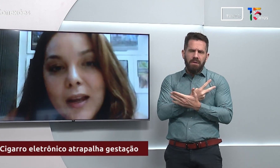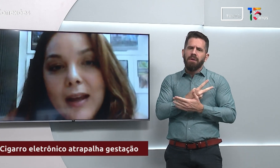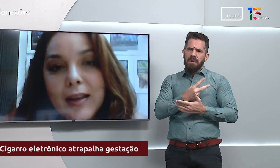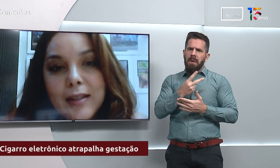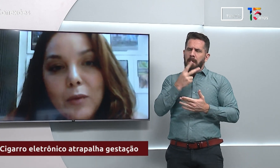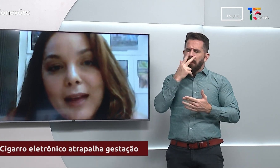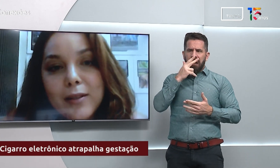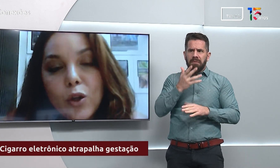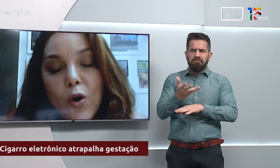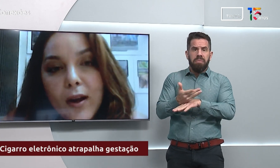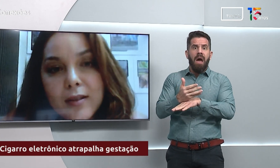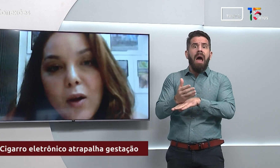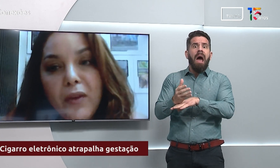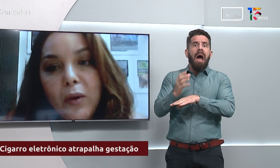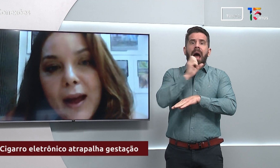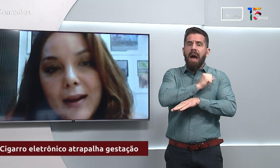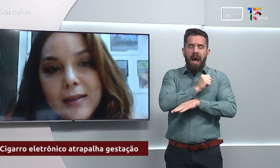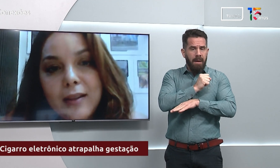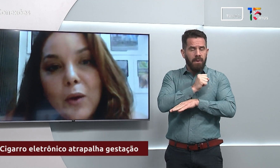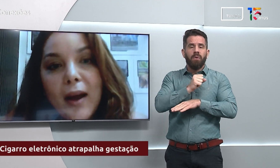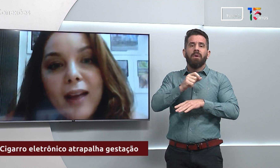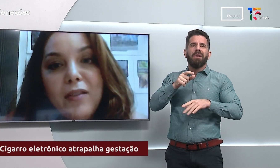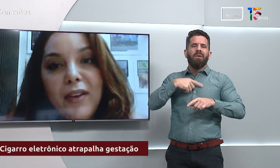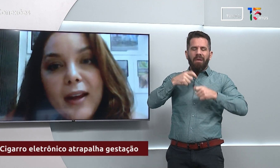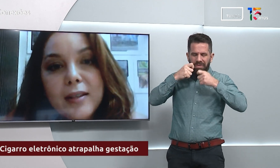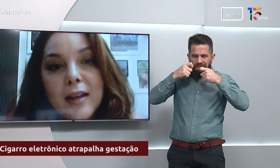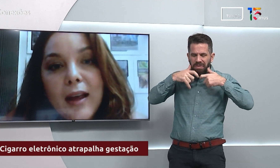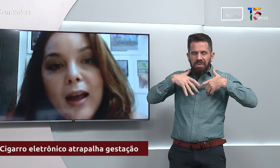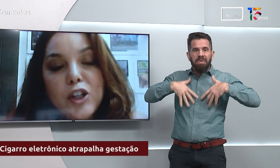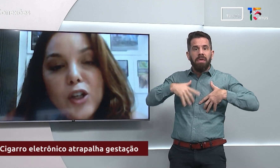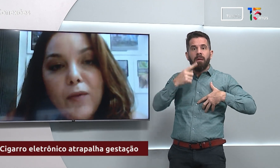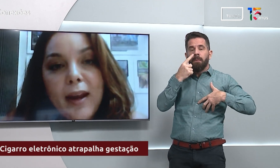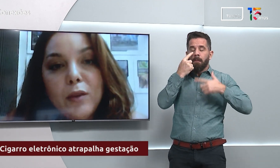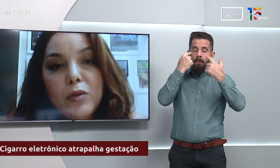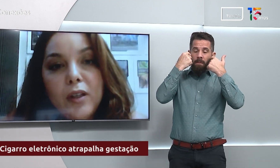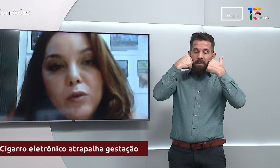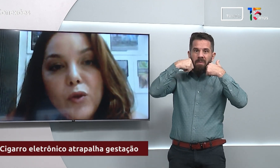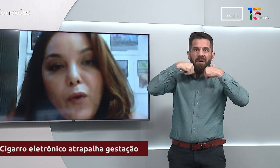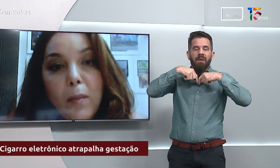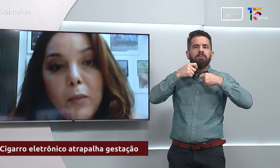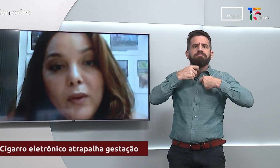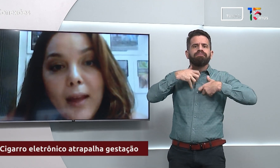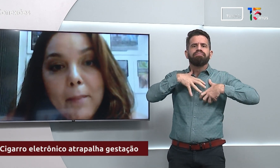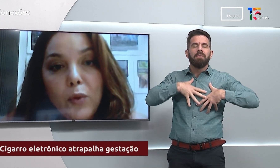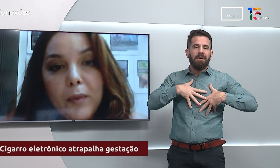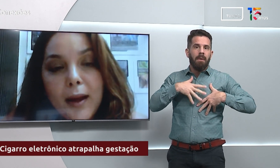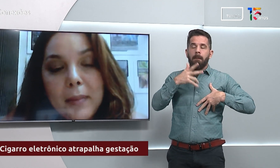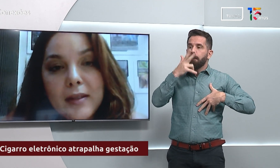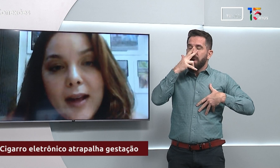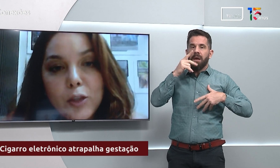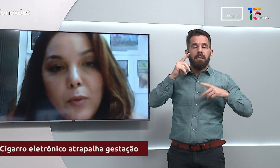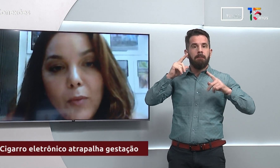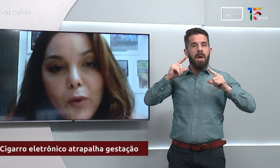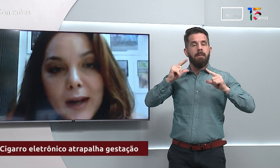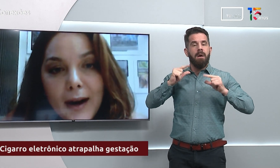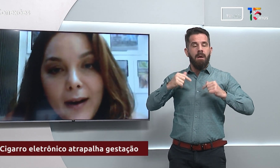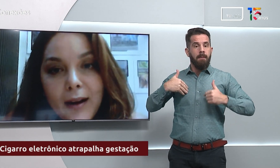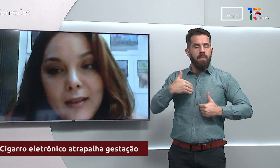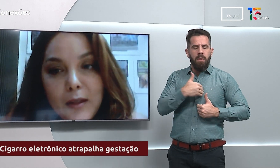que chega mais profundamente nos pulmões, então ela consegue atingir até mesmo os alvéolos, fazendo como se fosse uma